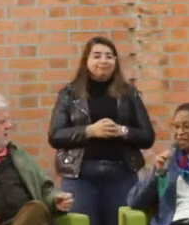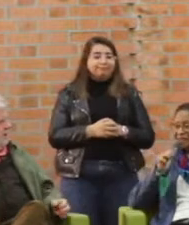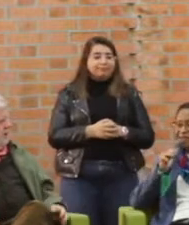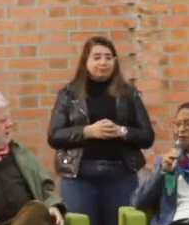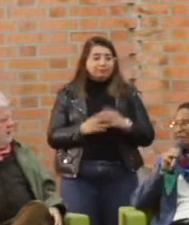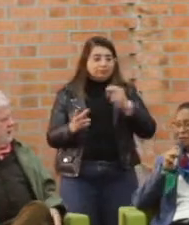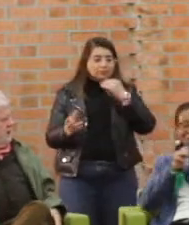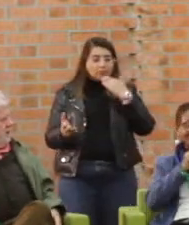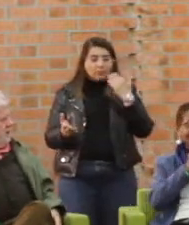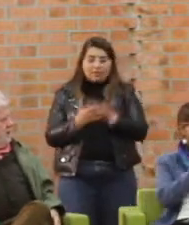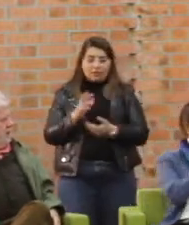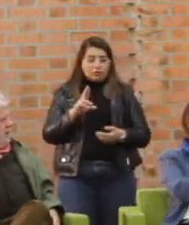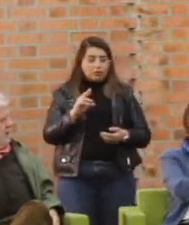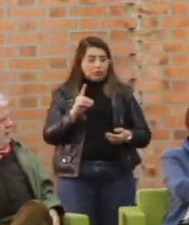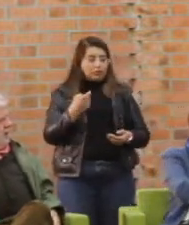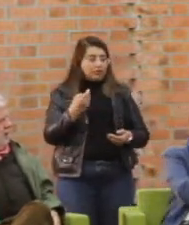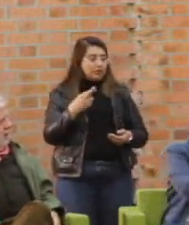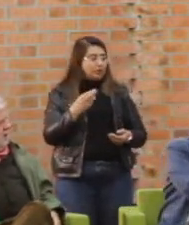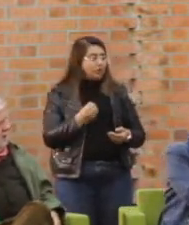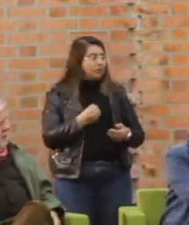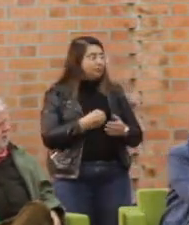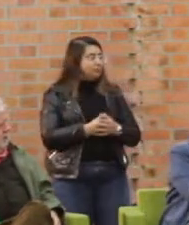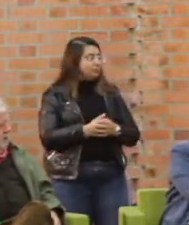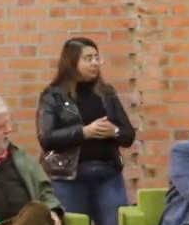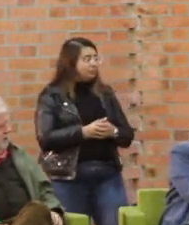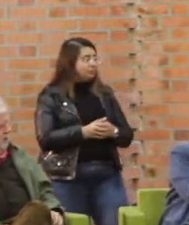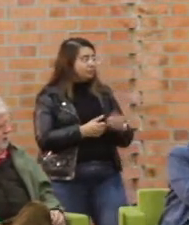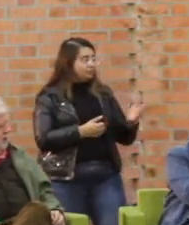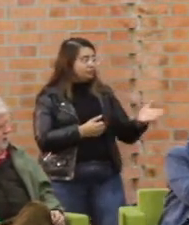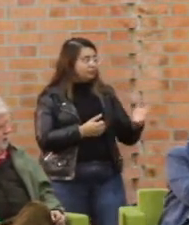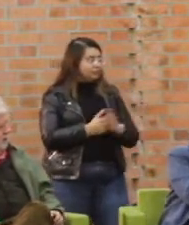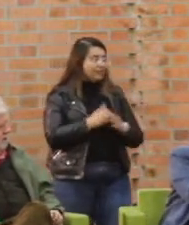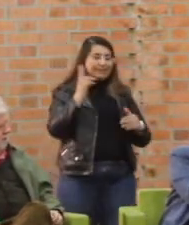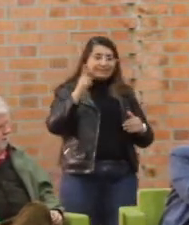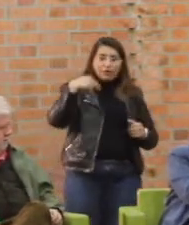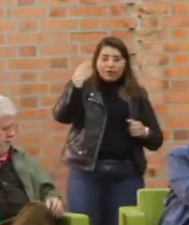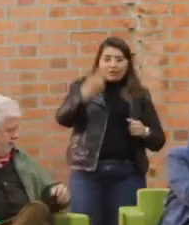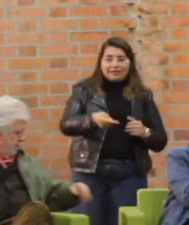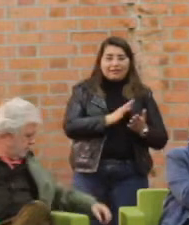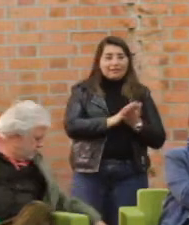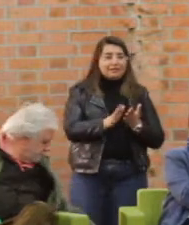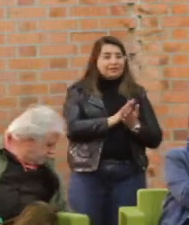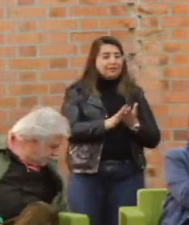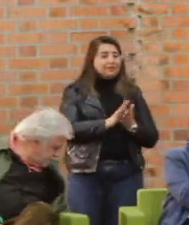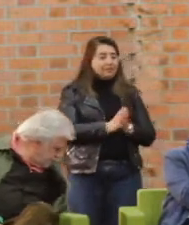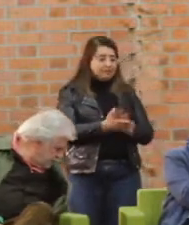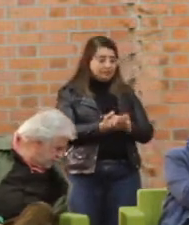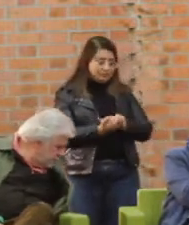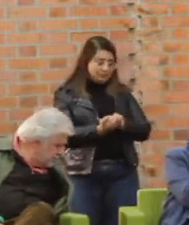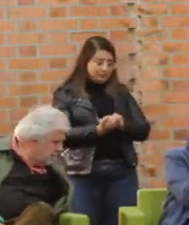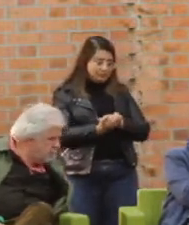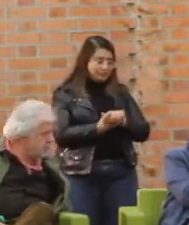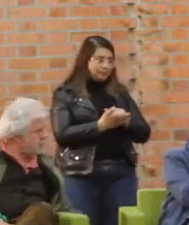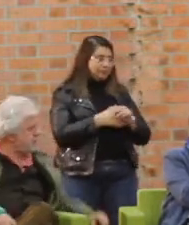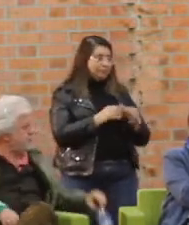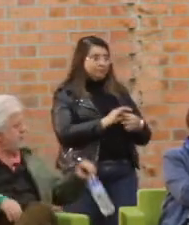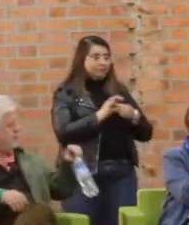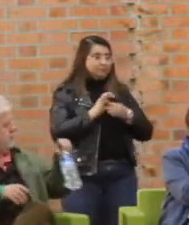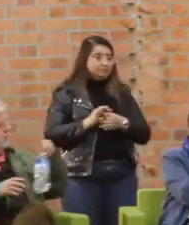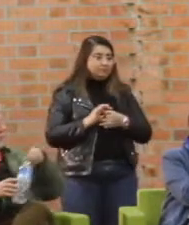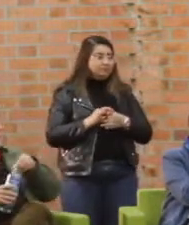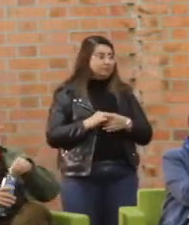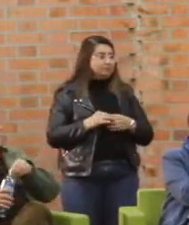Muchas gracias Rodrigo veamos ahora en perspectiva histórica Ruth justamente Pues tú te has interesado